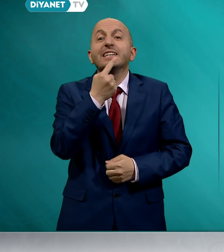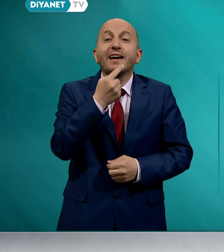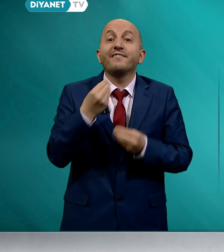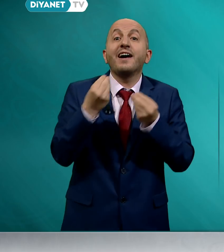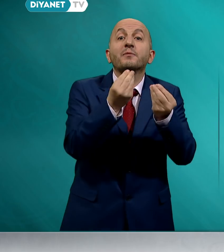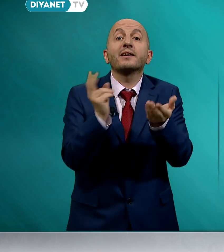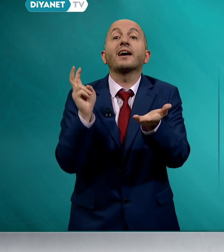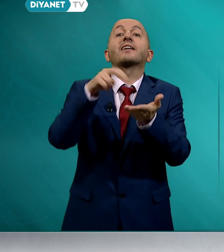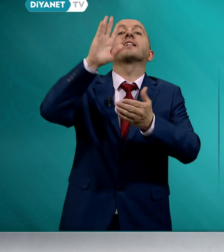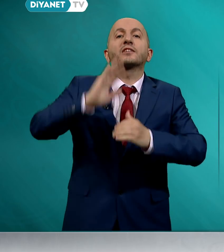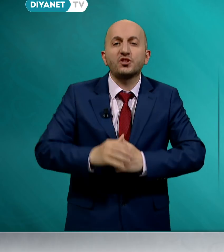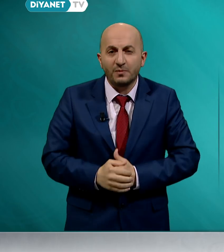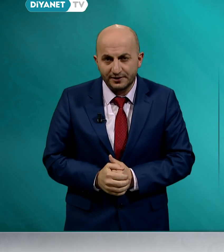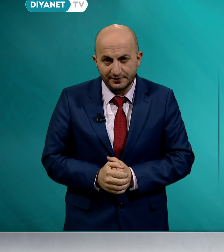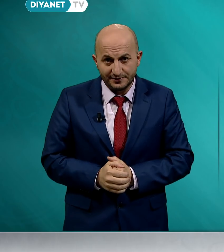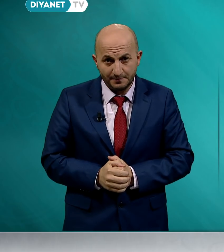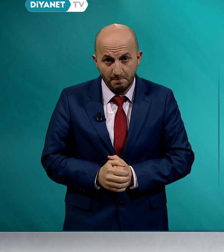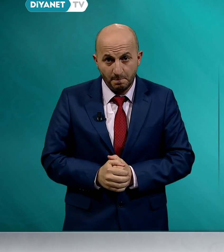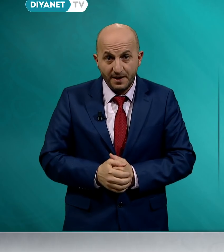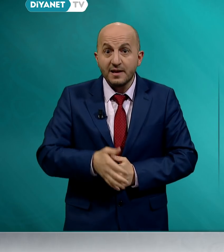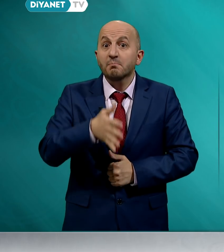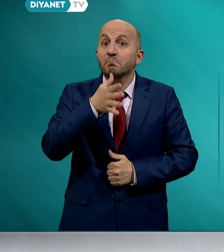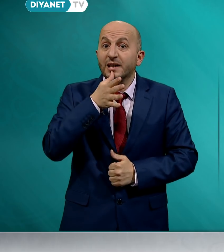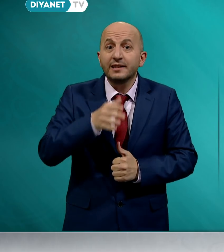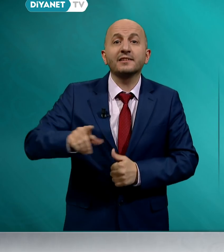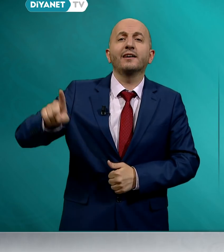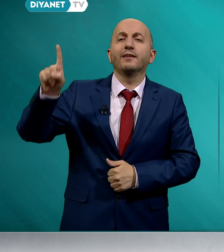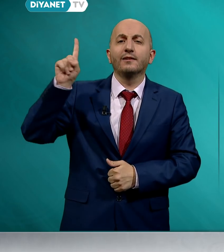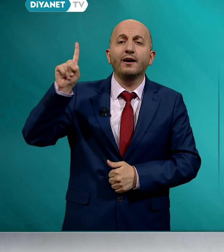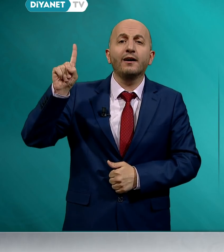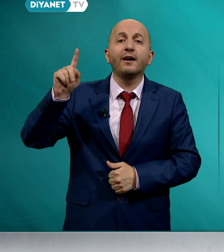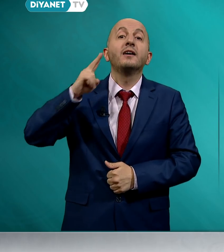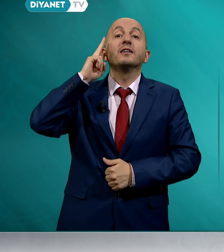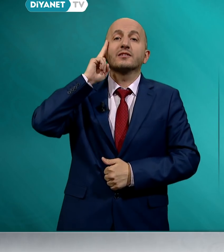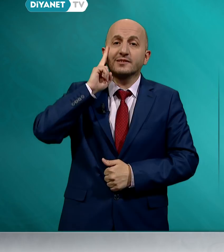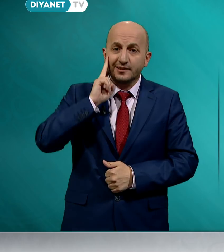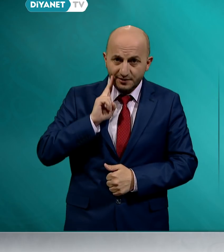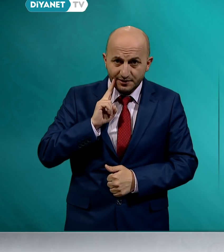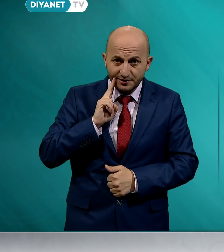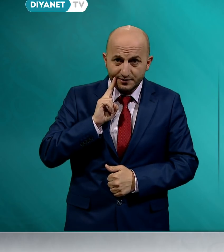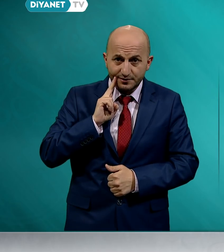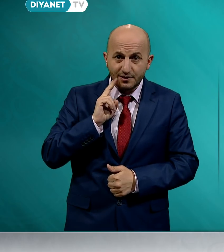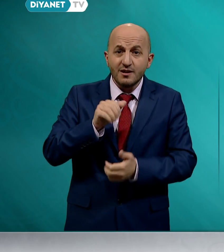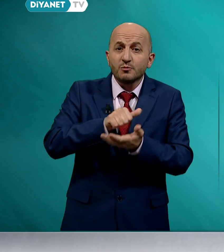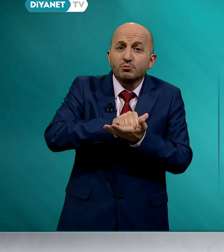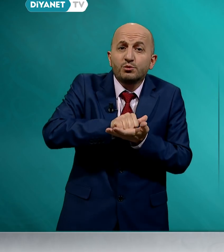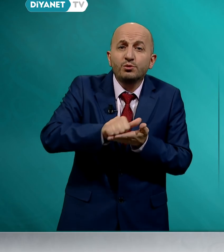vermeye kalkışmayın. Bilin ki Allah zengindir. Bütün